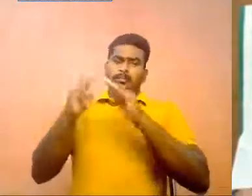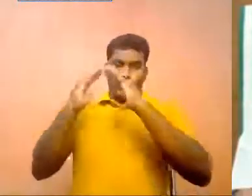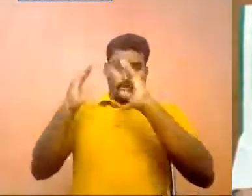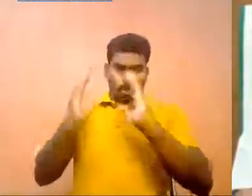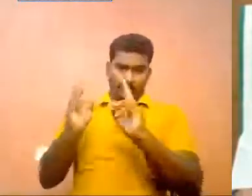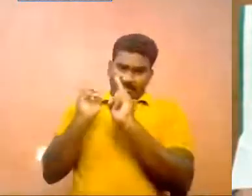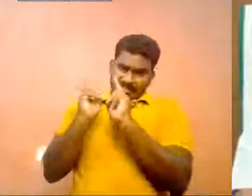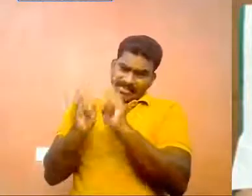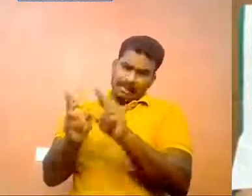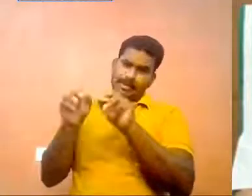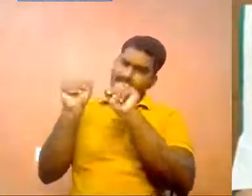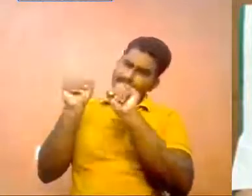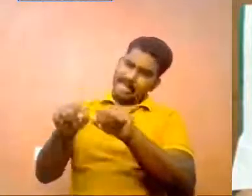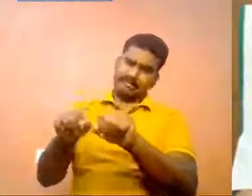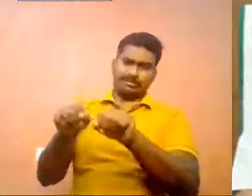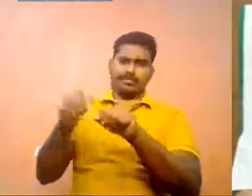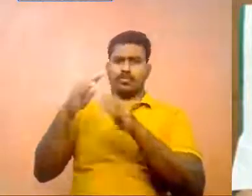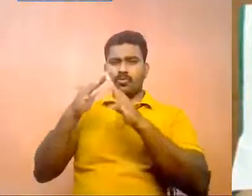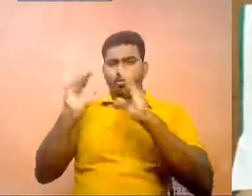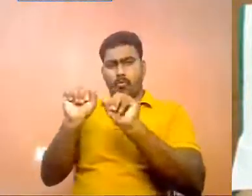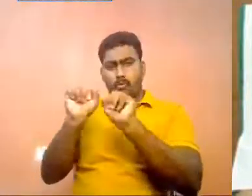ഇന്നത്തെ നിലയിൽ അത് പ്രായോഗികമായിട്ടുള്ളതുമാണ്.